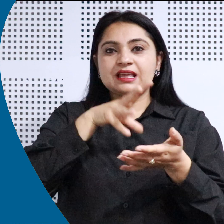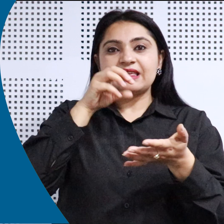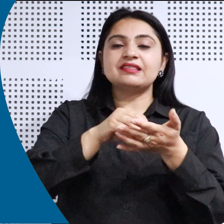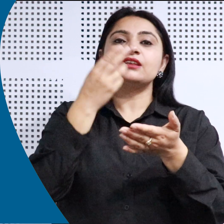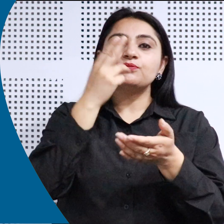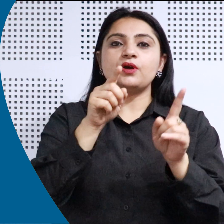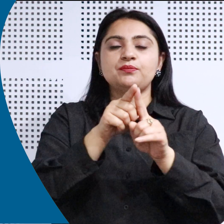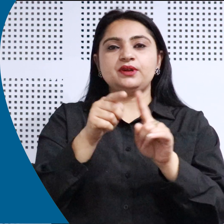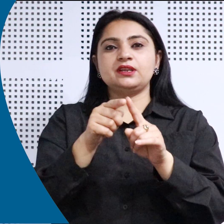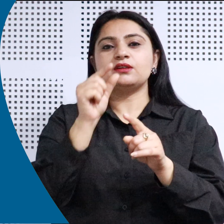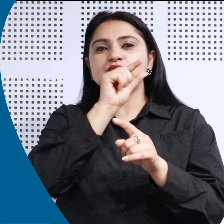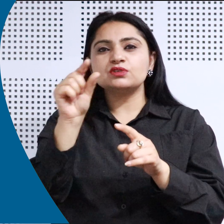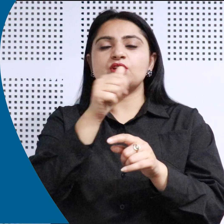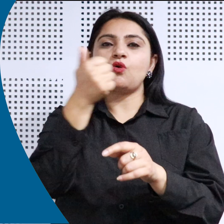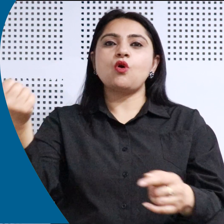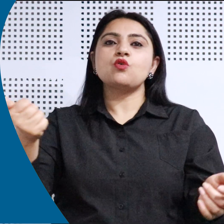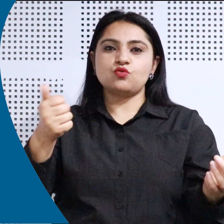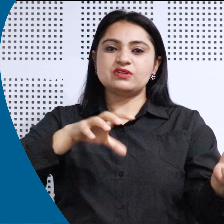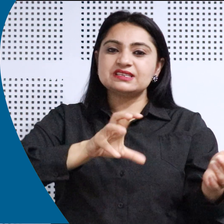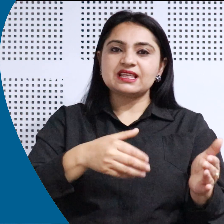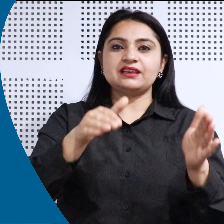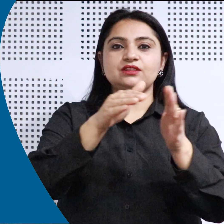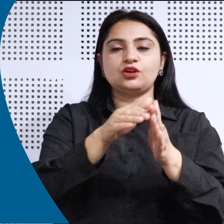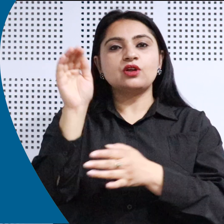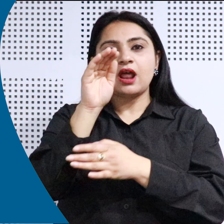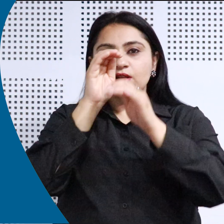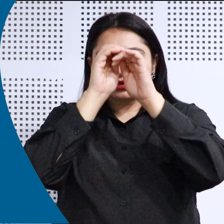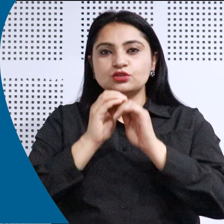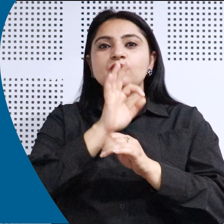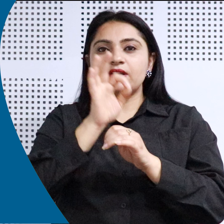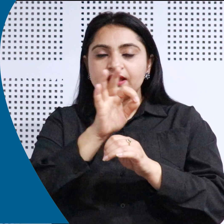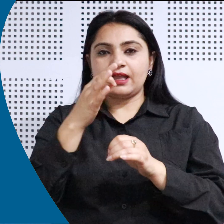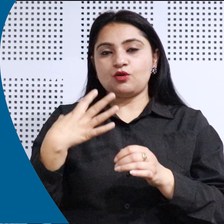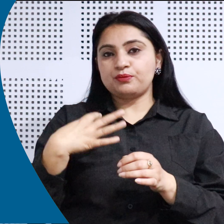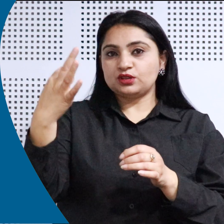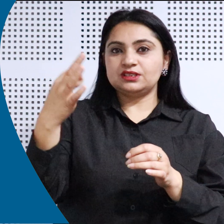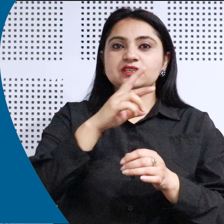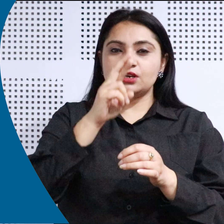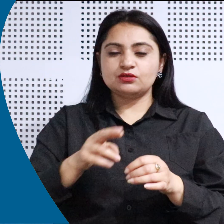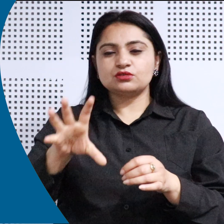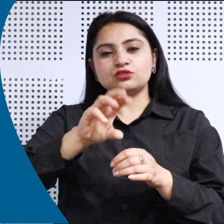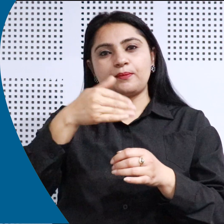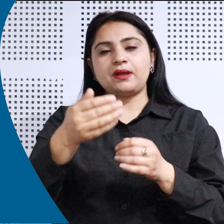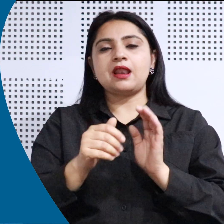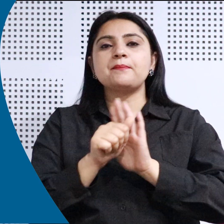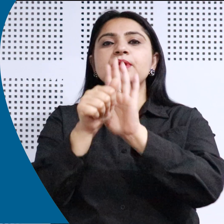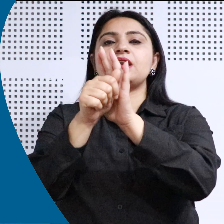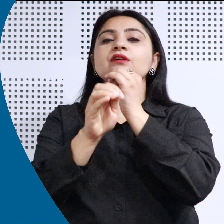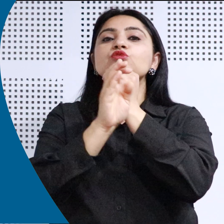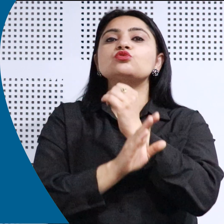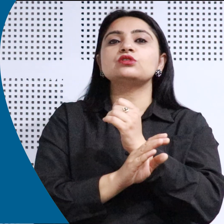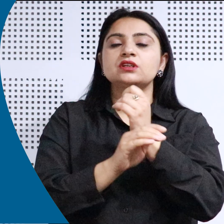पनि विषय भने अरू स्थानीय तह, नागरिक सरोकारवाला निकायका प्रतिनिधि र सबैलाई प्रेरणाको स्रोत